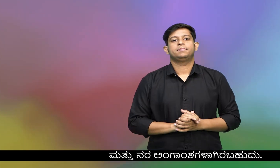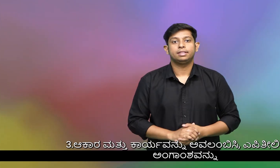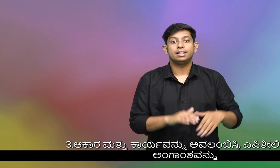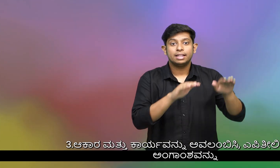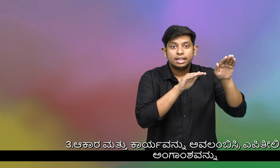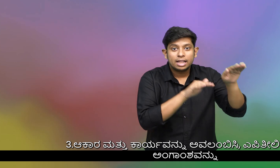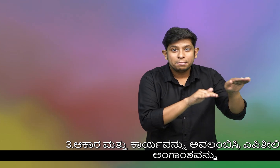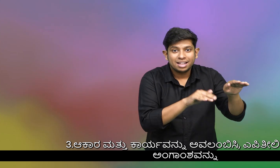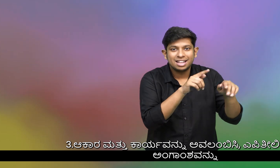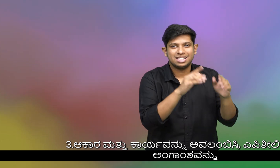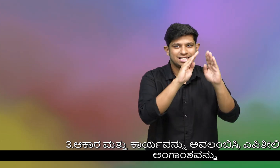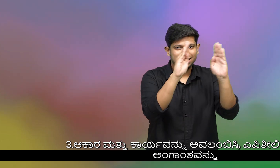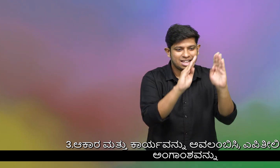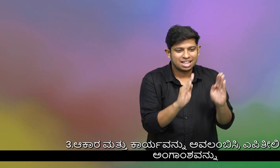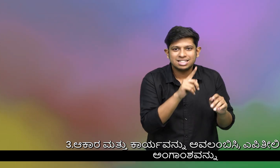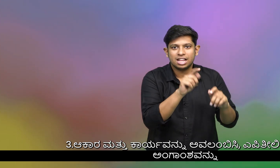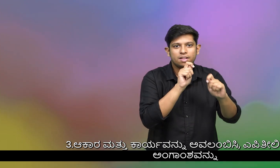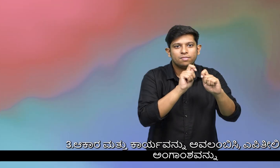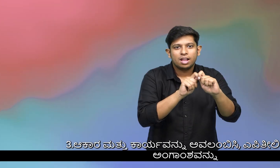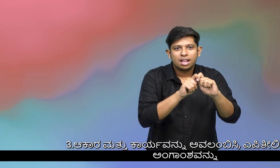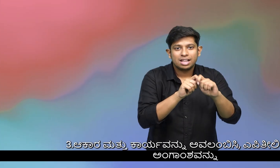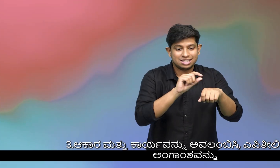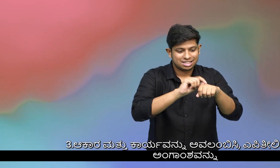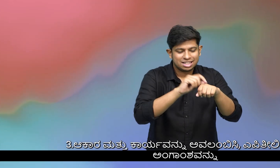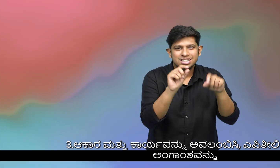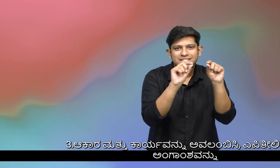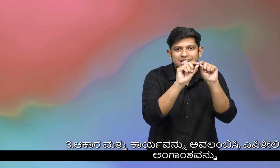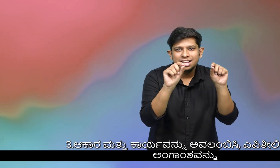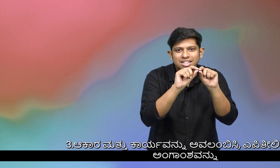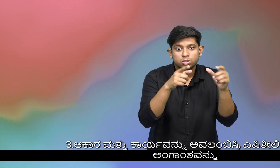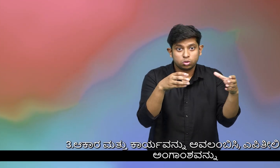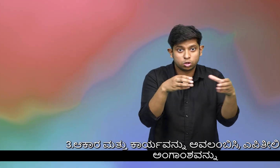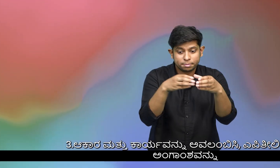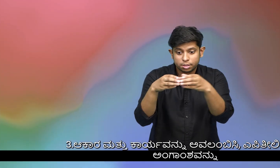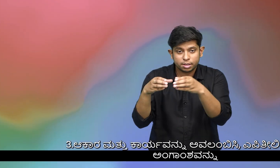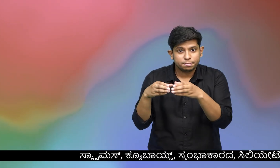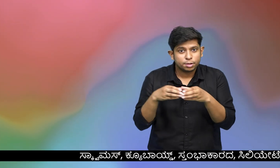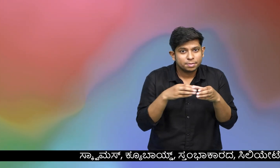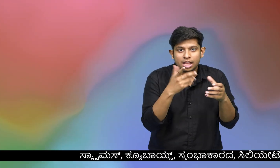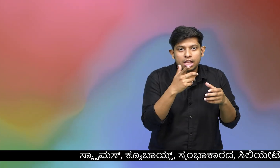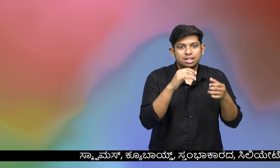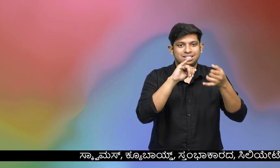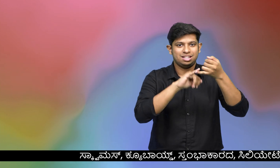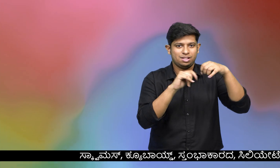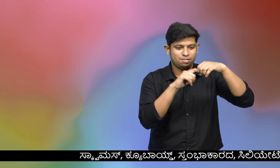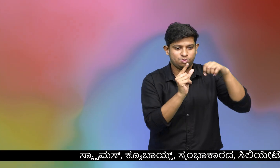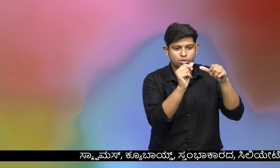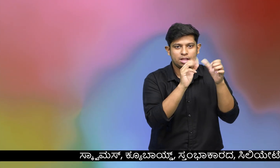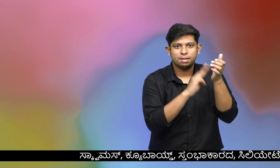3. ಆಕಾರ ಮತ್ತು ಕಾರ್ಯವನ್ನು ಅವಲಂಬಿಸಿ ಎಪಿಥೀಲಿಯಲ್ ಅಂಗಾಂಶವನ್ನು ಸ್ಕ್ವಾಮಸ್, ಕ್ಯೂಬಾಯ್ಡ್,